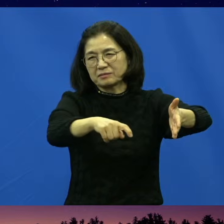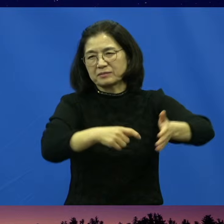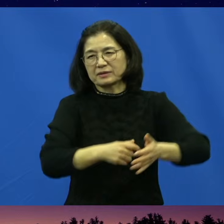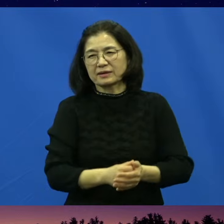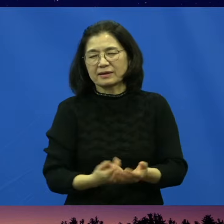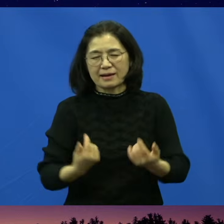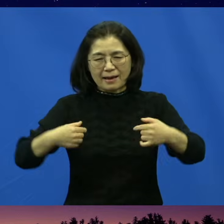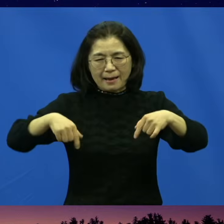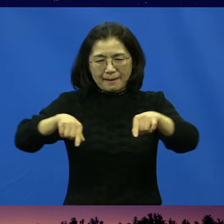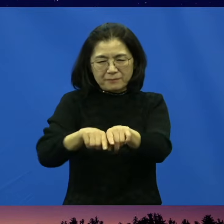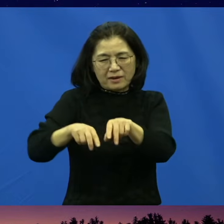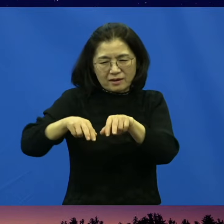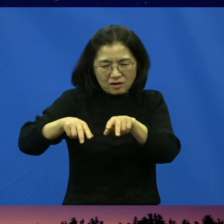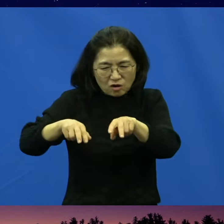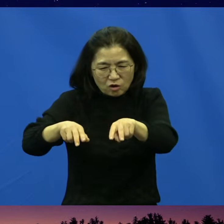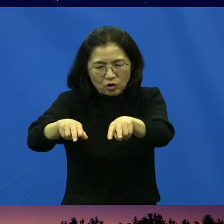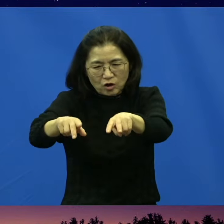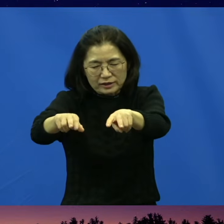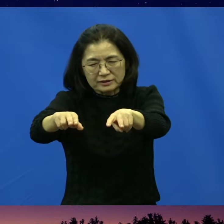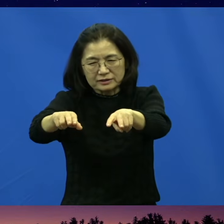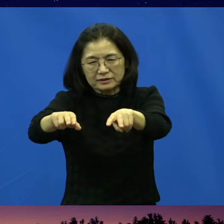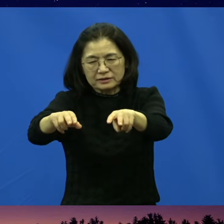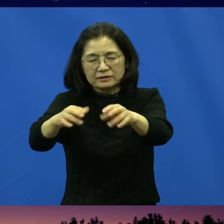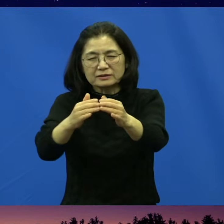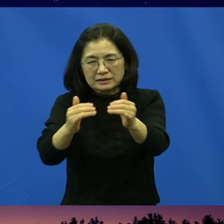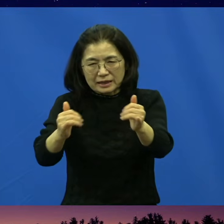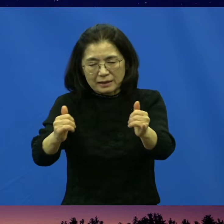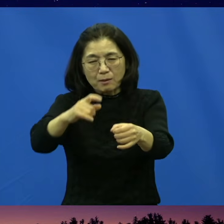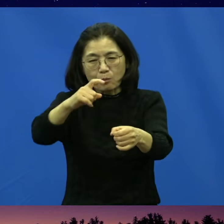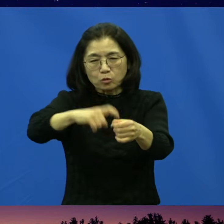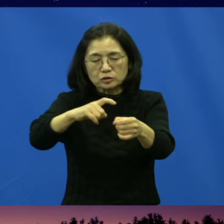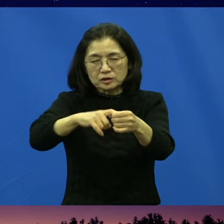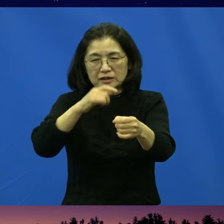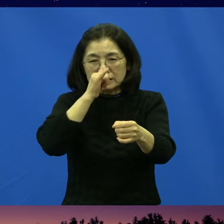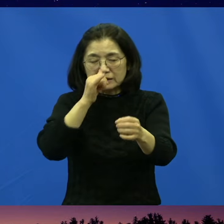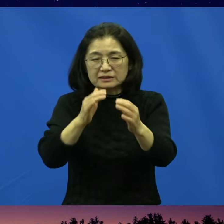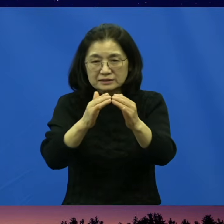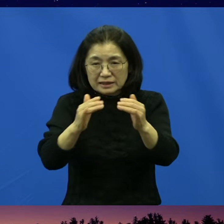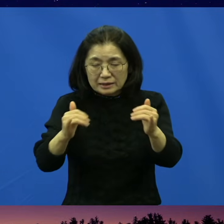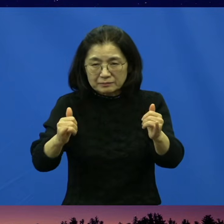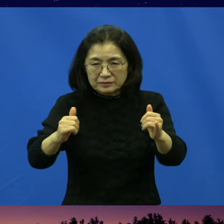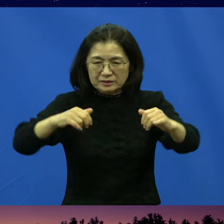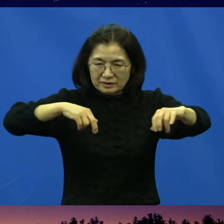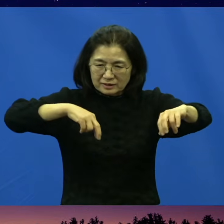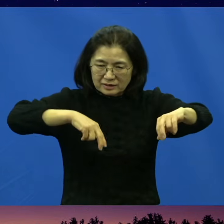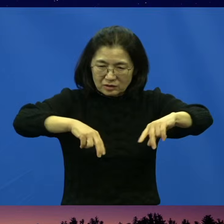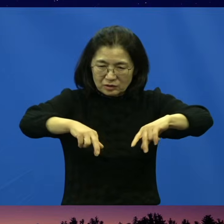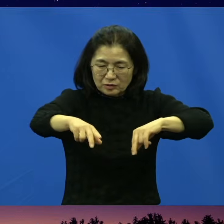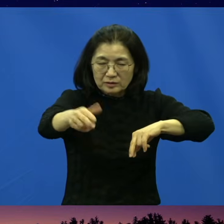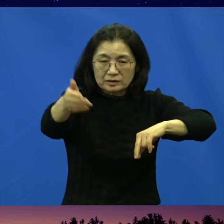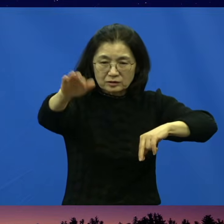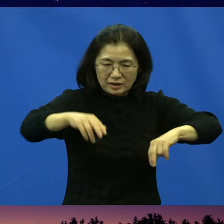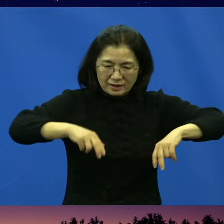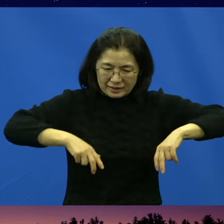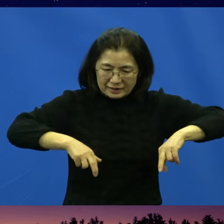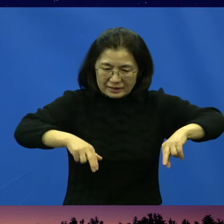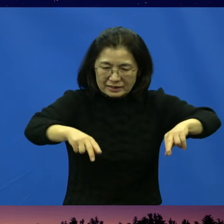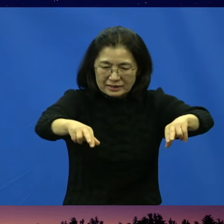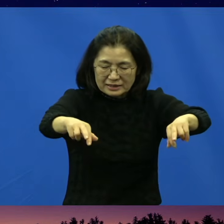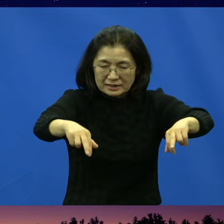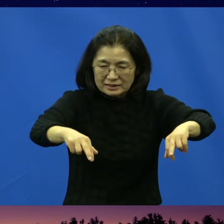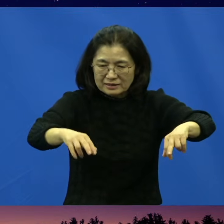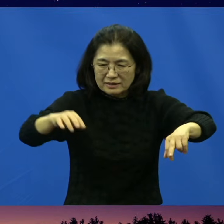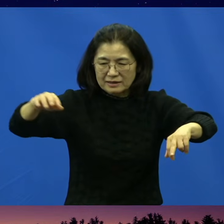자리이죠. 그런데 이 바디메오는 그 길에서 밀려나서 길가에,